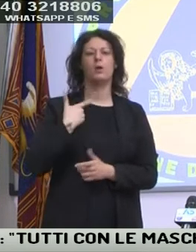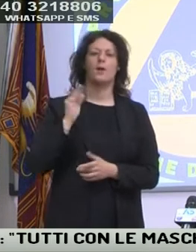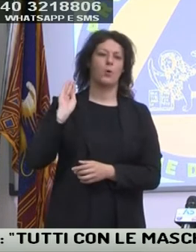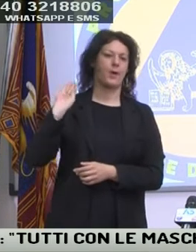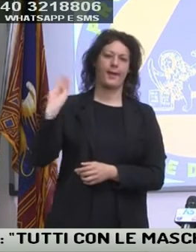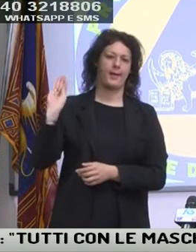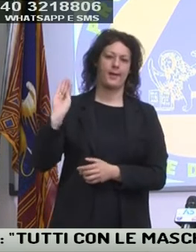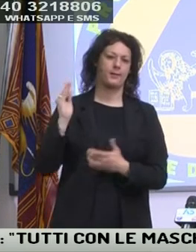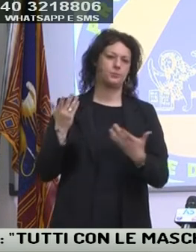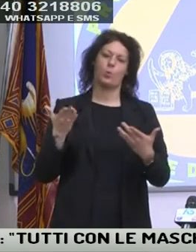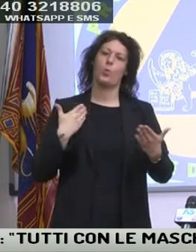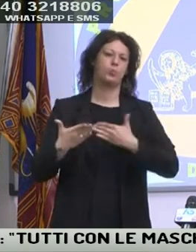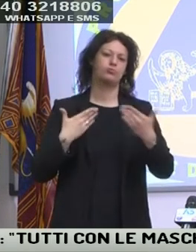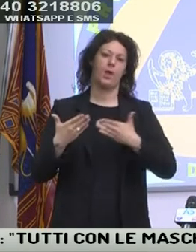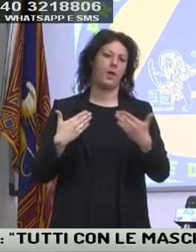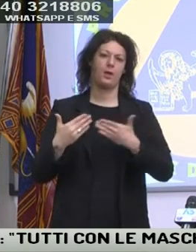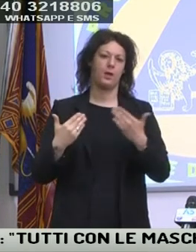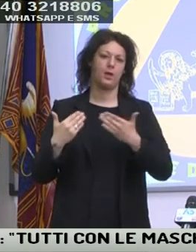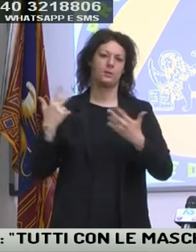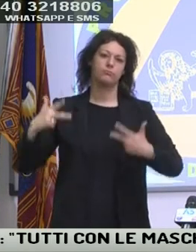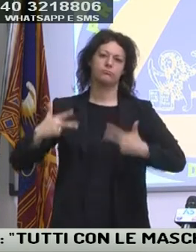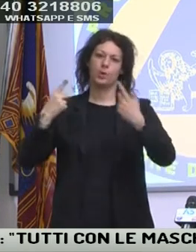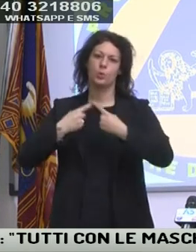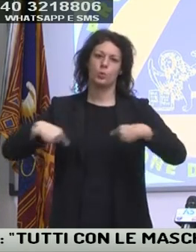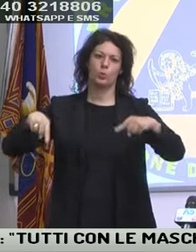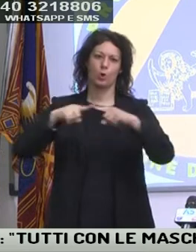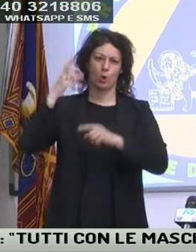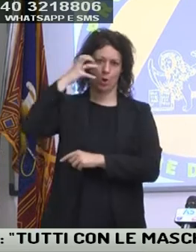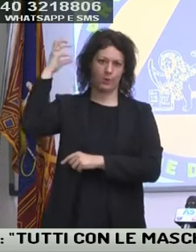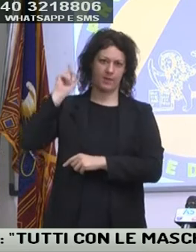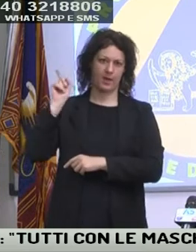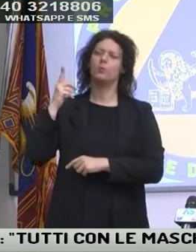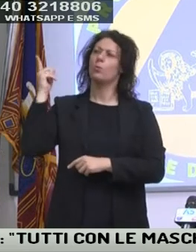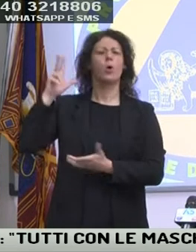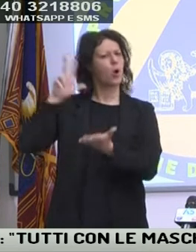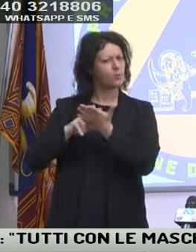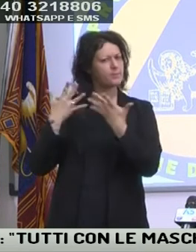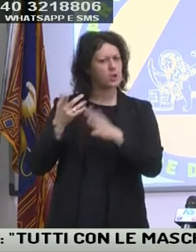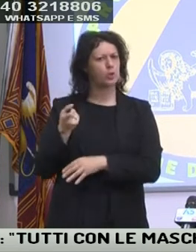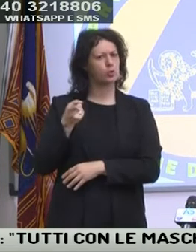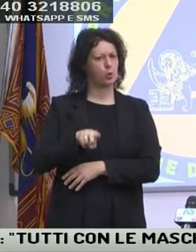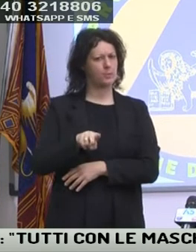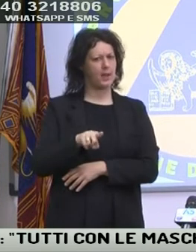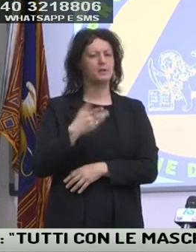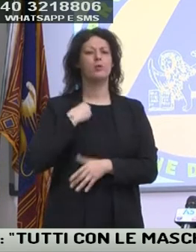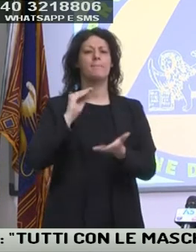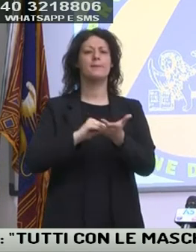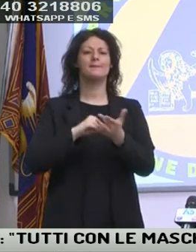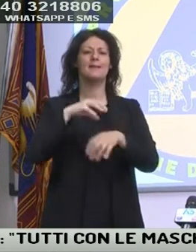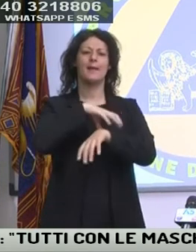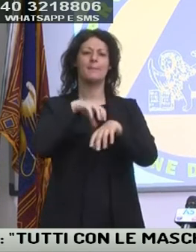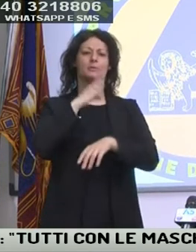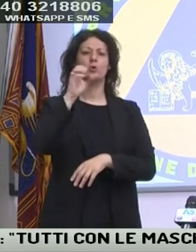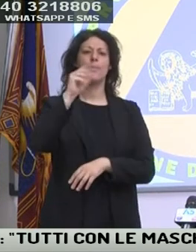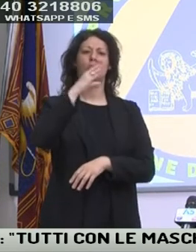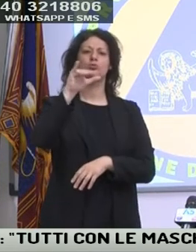urgente del governo, e è confermata, vi dico che è confermata per domani, sarà presente il ministro Boccia e da lì